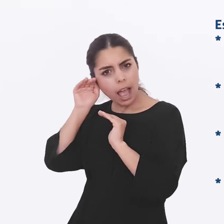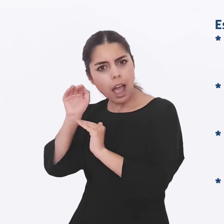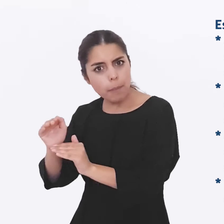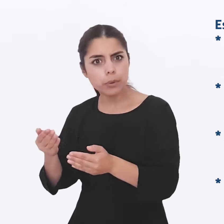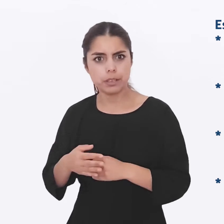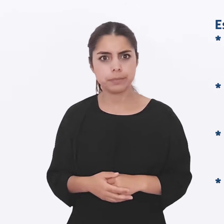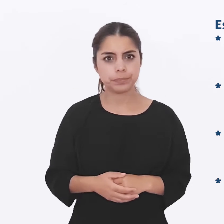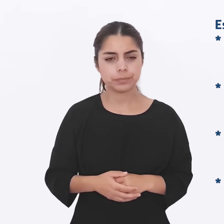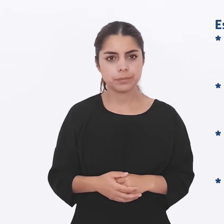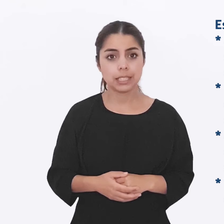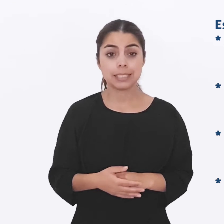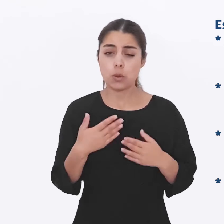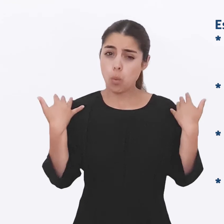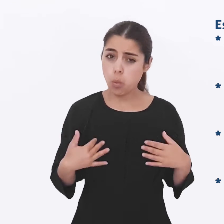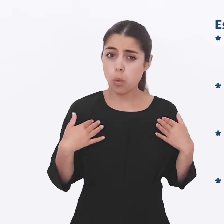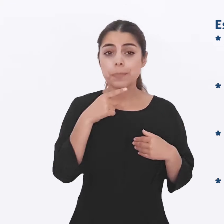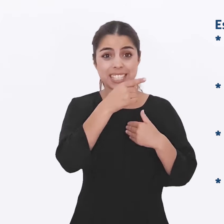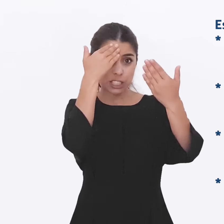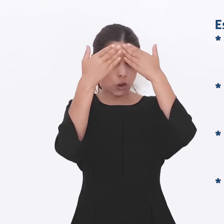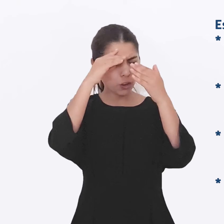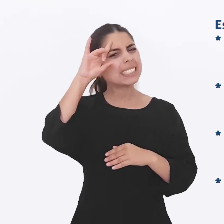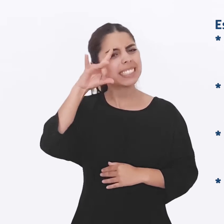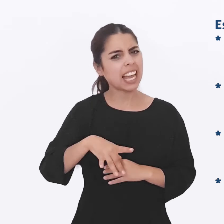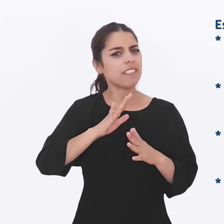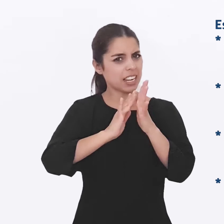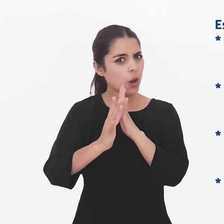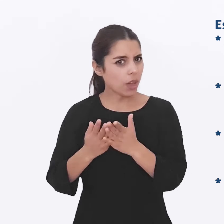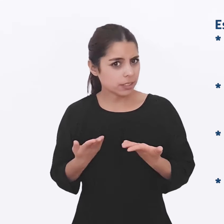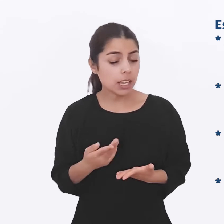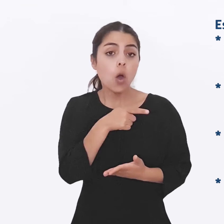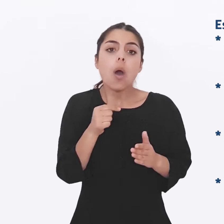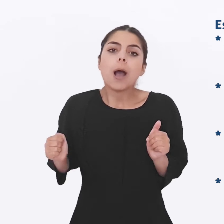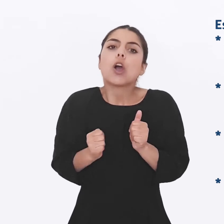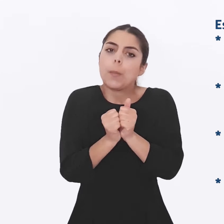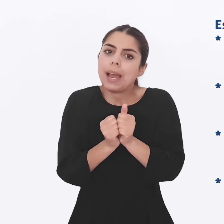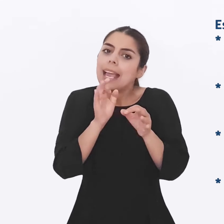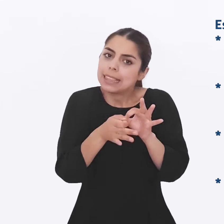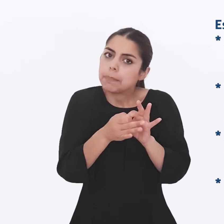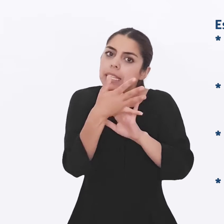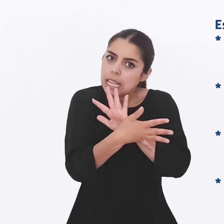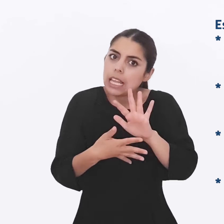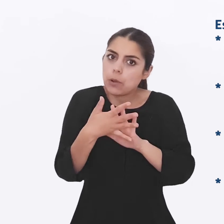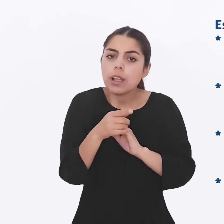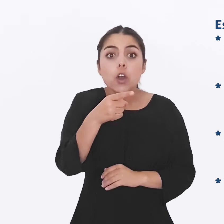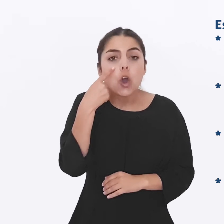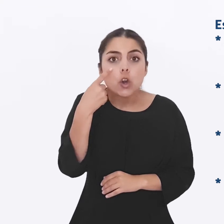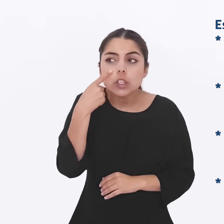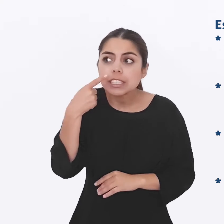y enriquecedor que puedan construir. Es necesario que sean competentes en lengua de señas chilena o estén acompañados de un intérprete y que